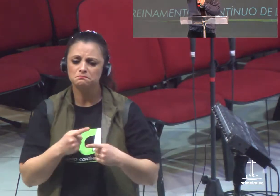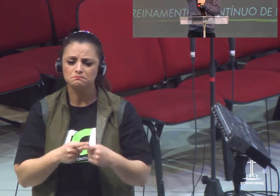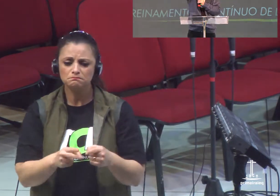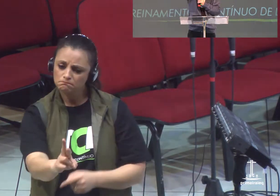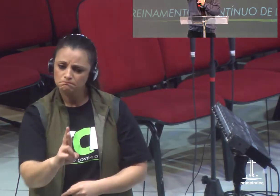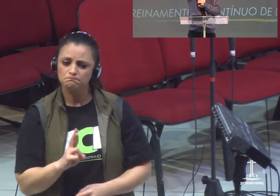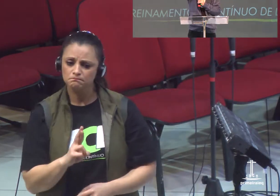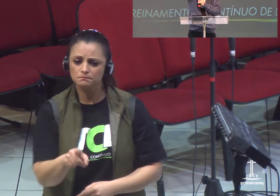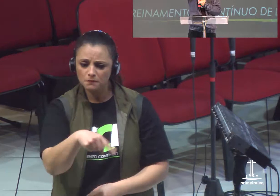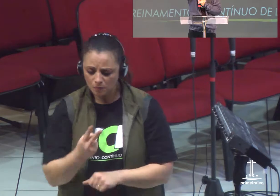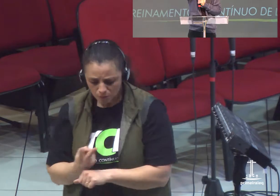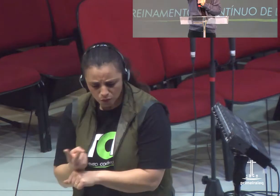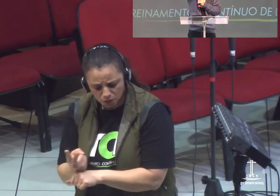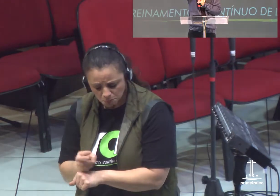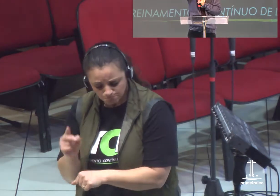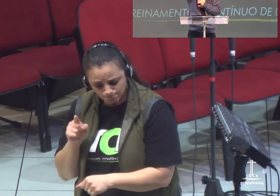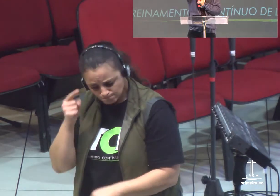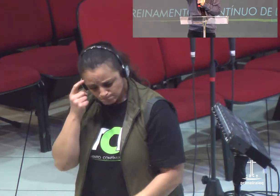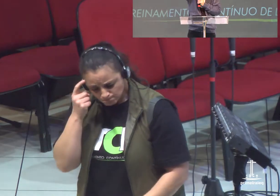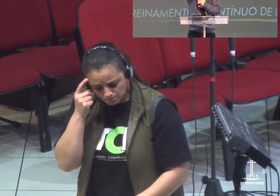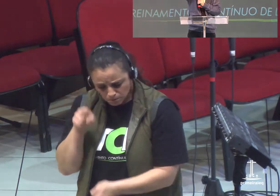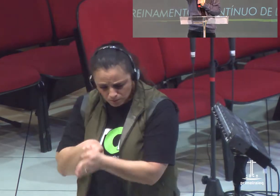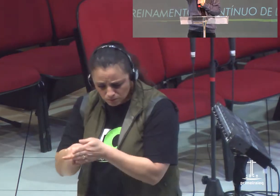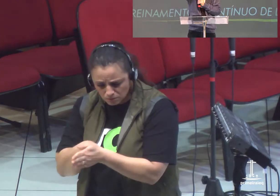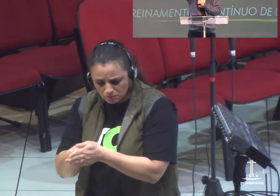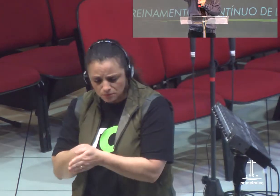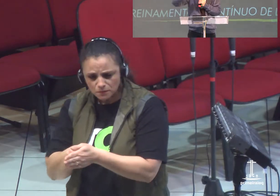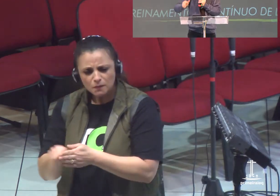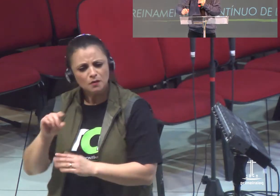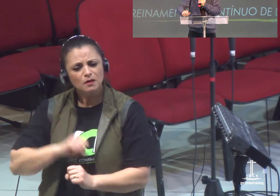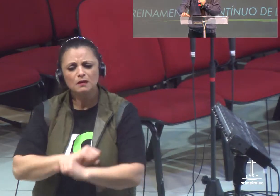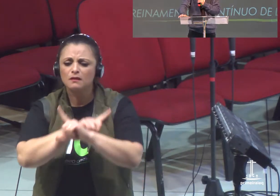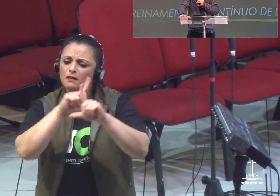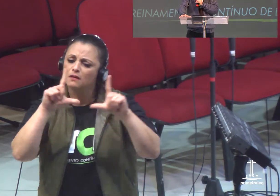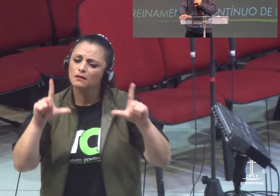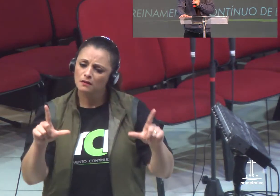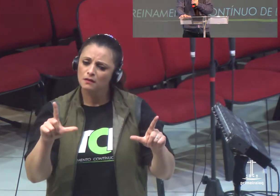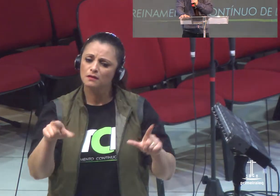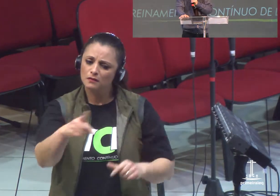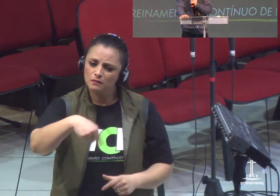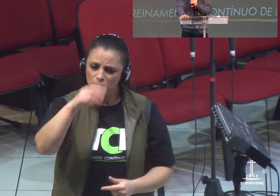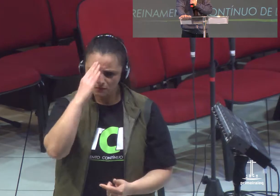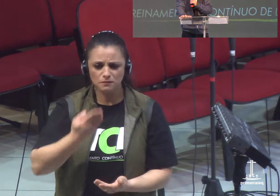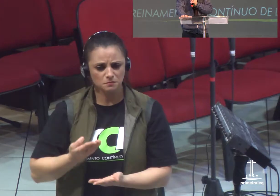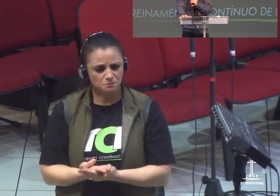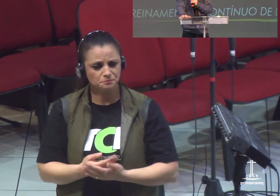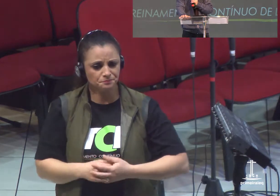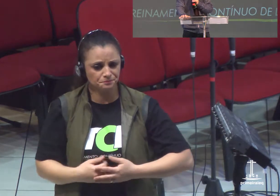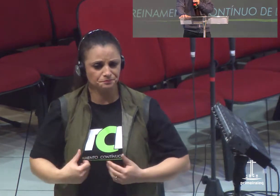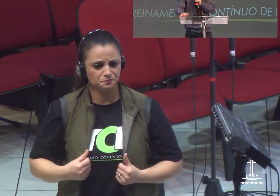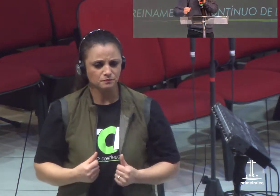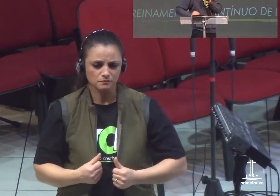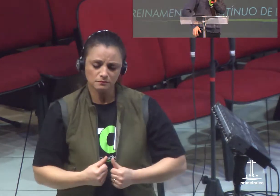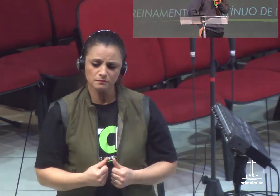Então, busque responder essa pergunta da maneira que você entende, que você acredita,